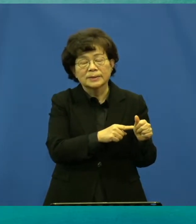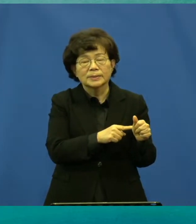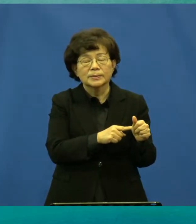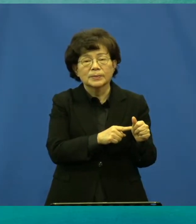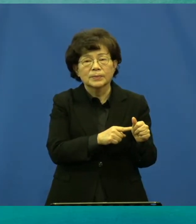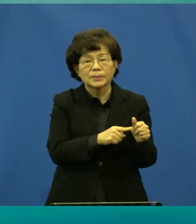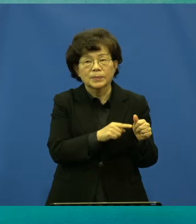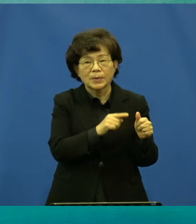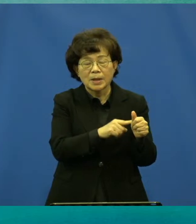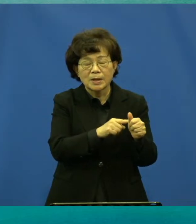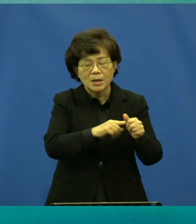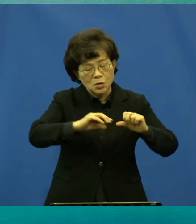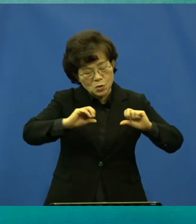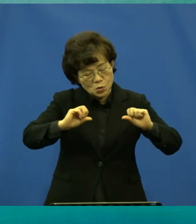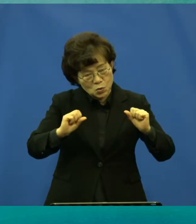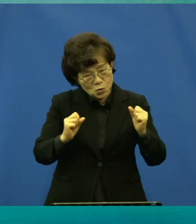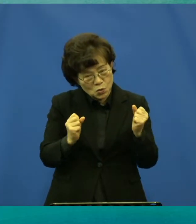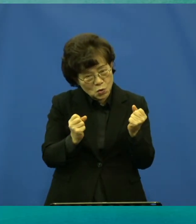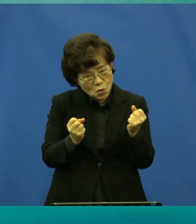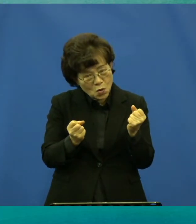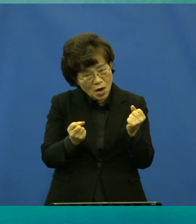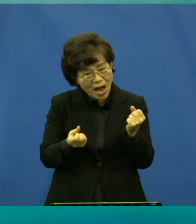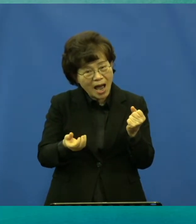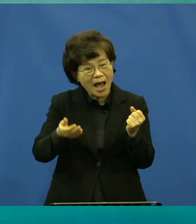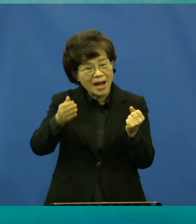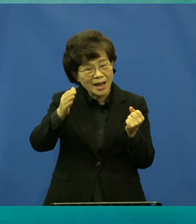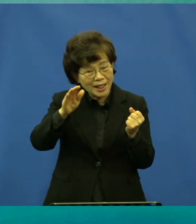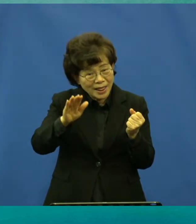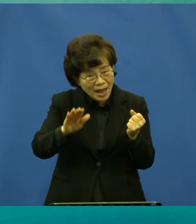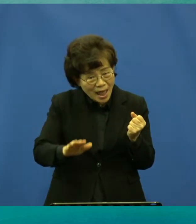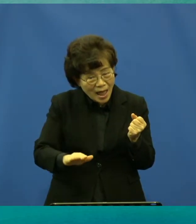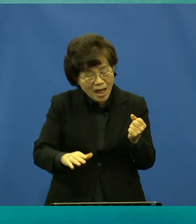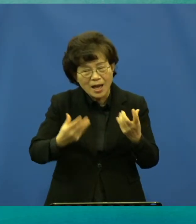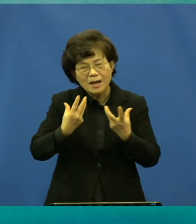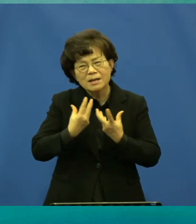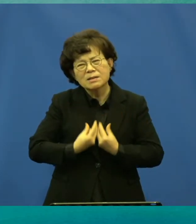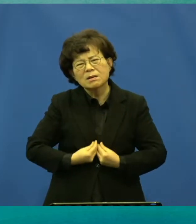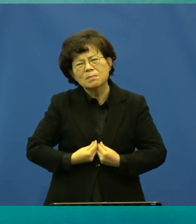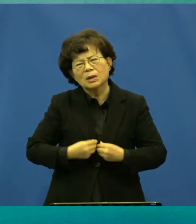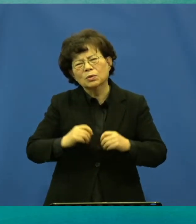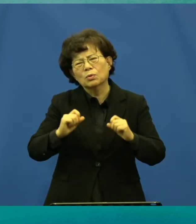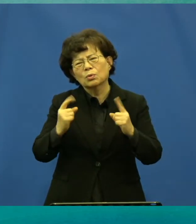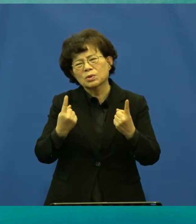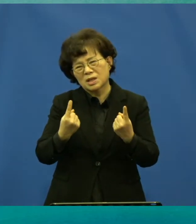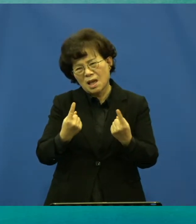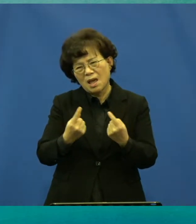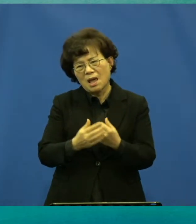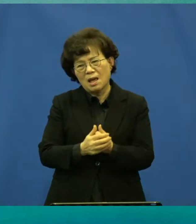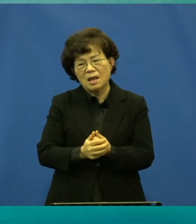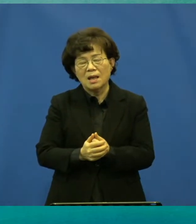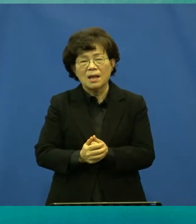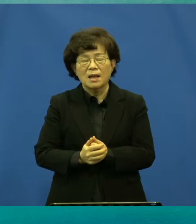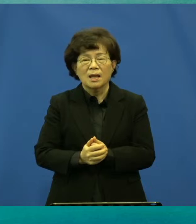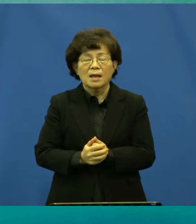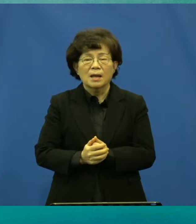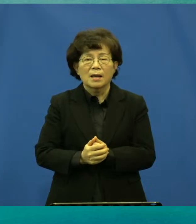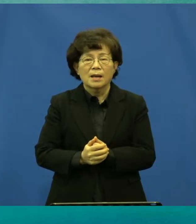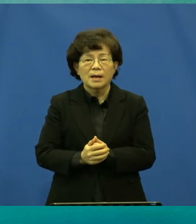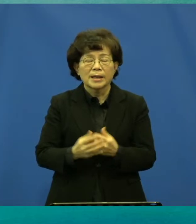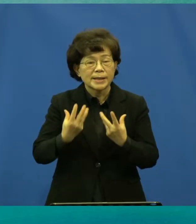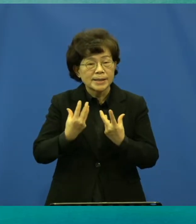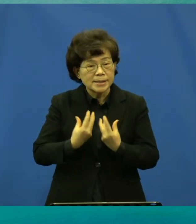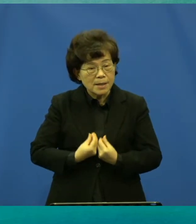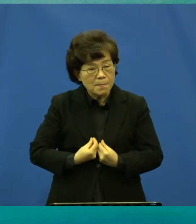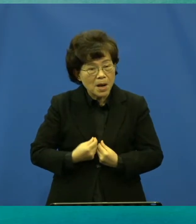그리고 그는 순종합니다. 그런데 순종하면서 절망을 합니다. 그 절망은